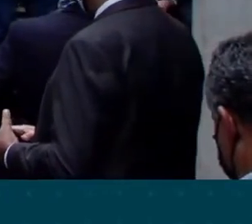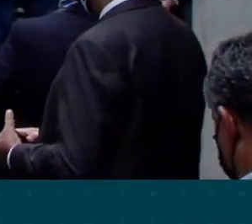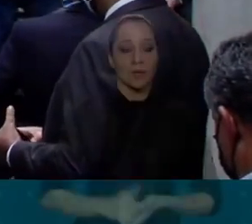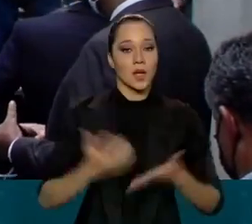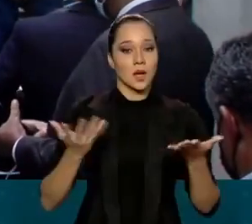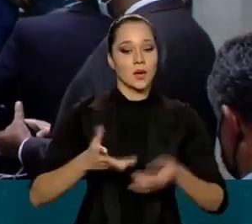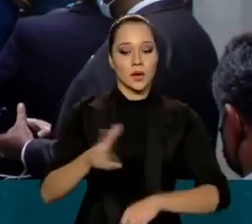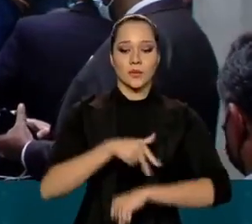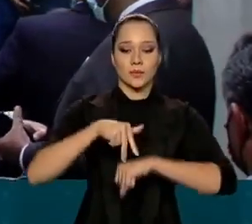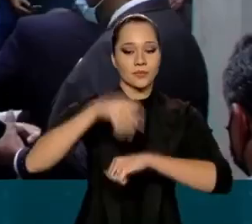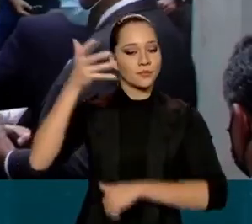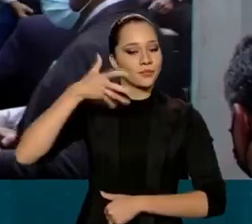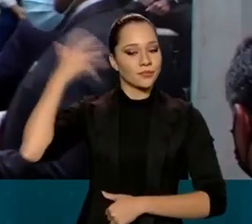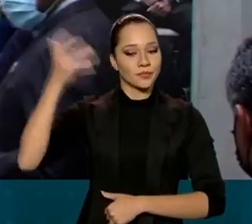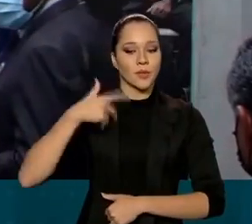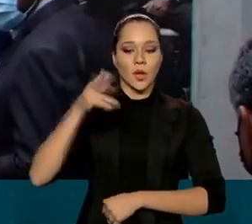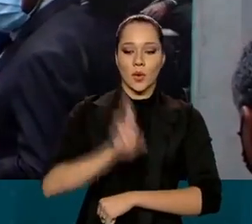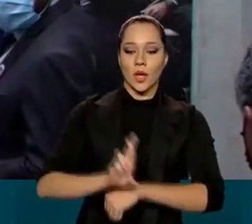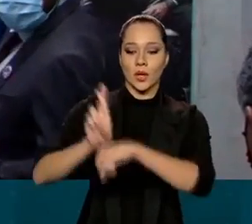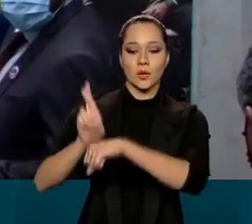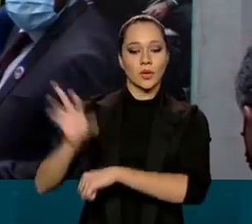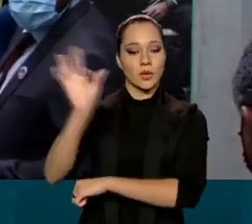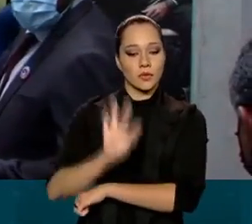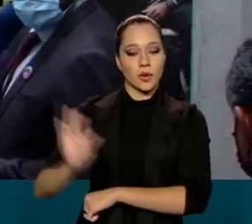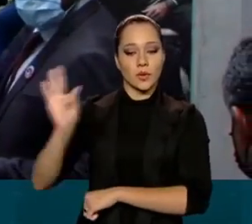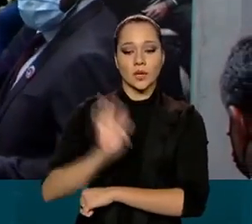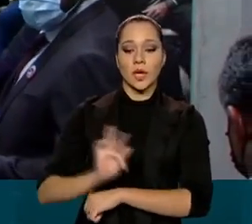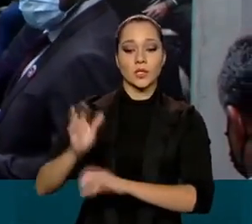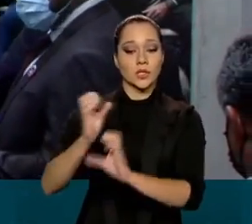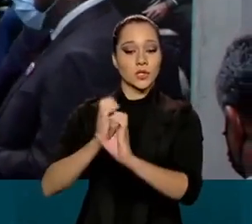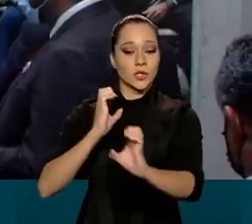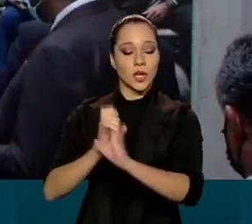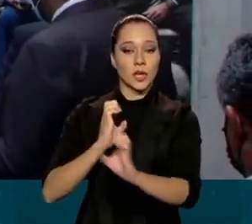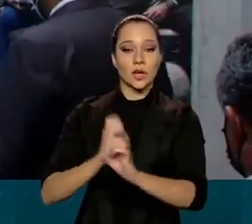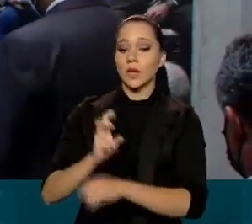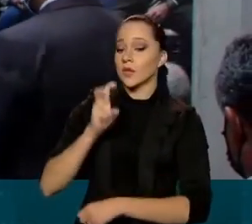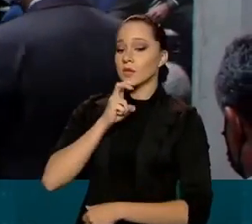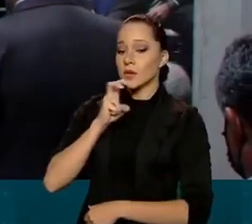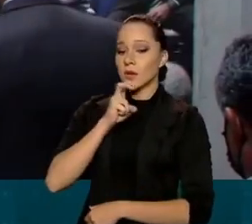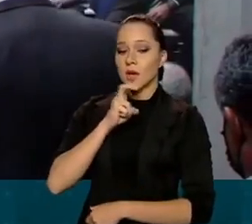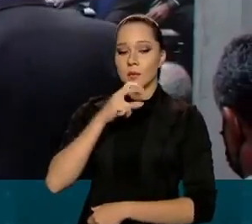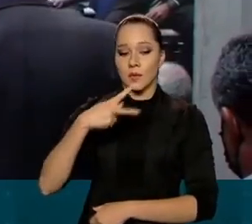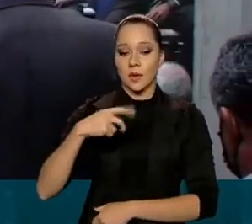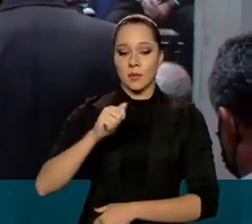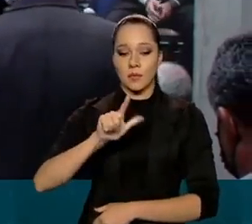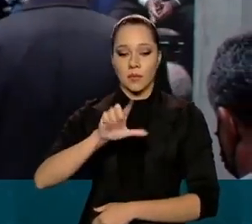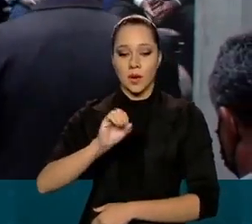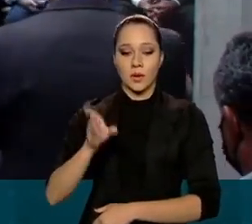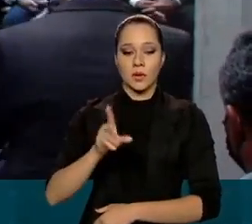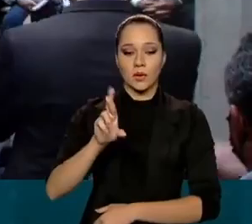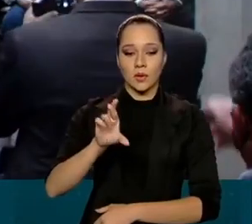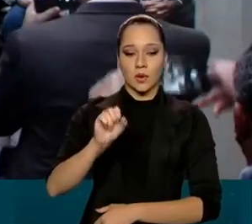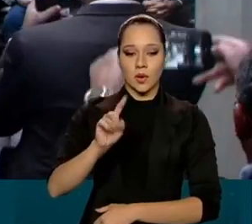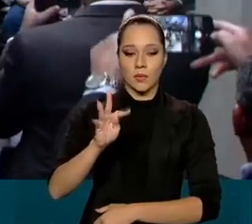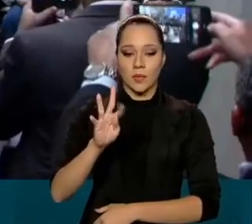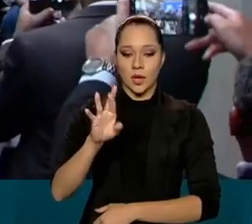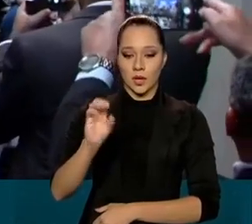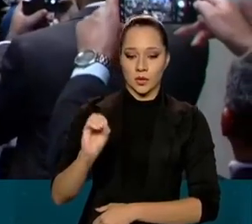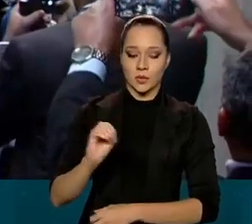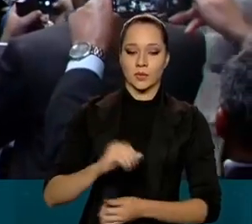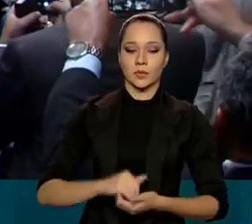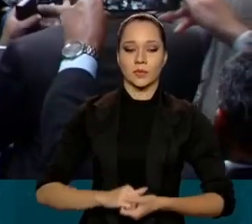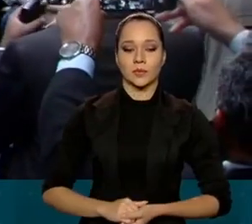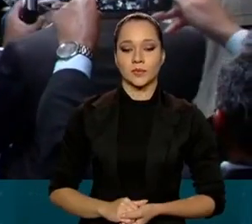Fará uso da palavra o reitor da Faculdade de Engenharia de Sorocaba, Paulo Roberto Freitas de Carvalho.